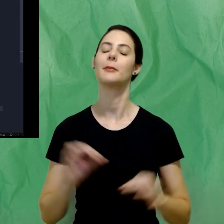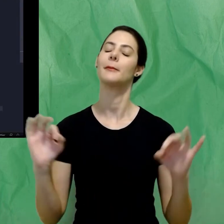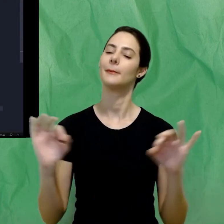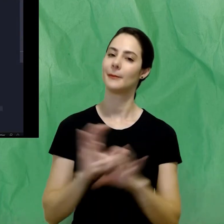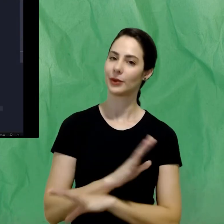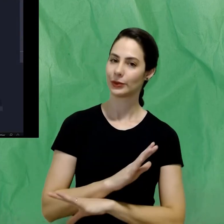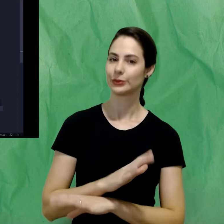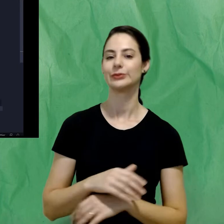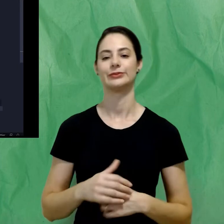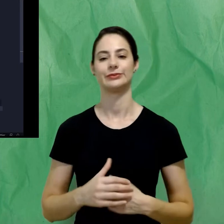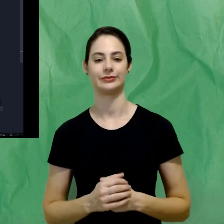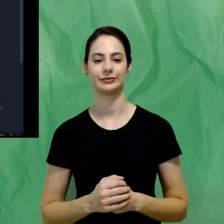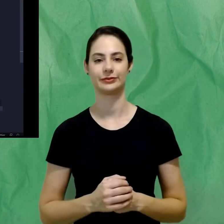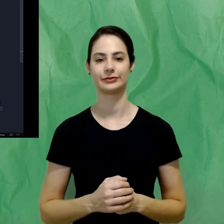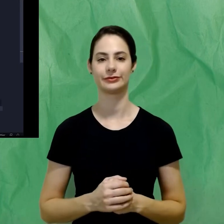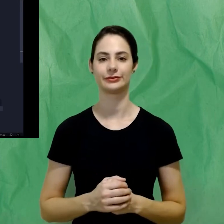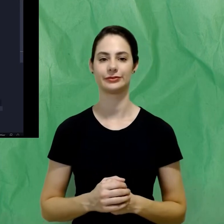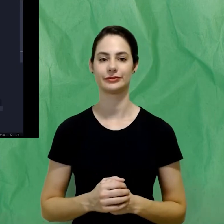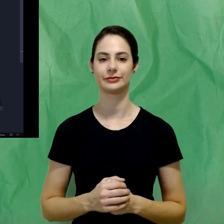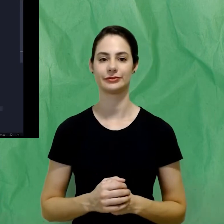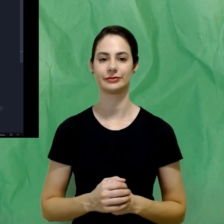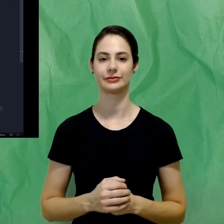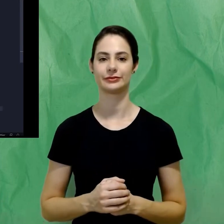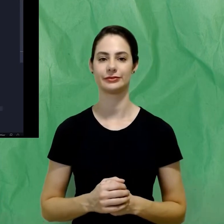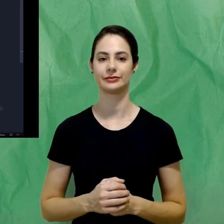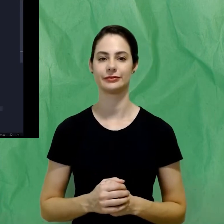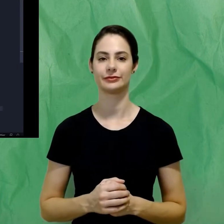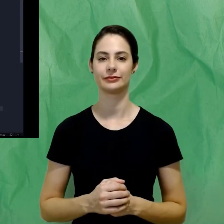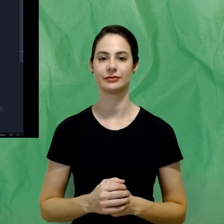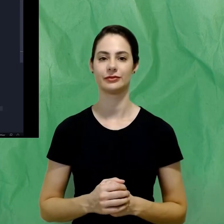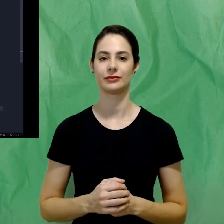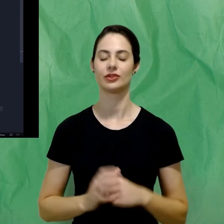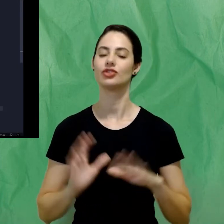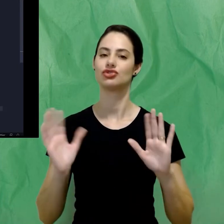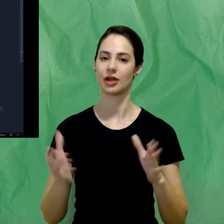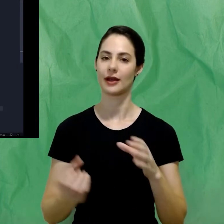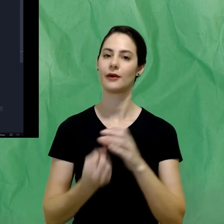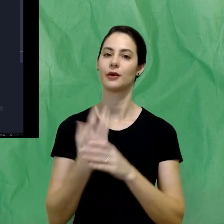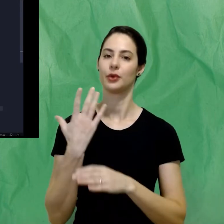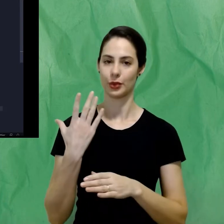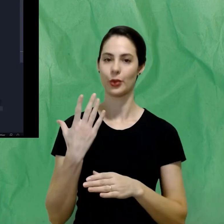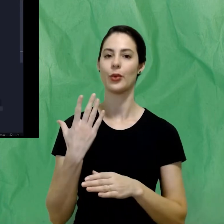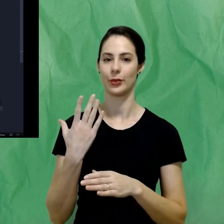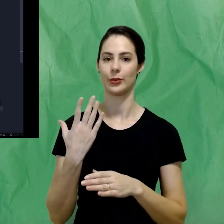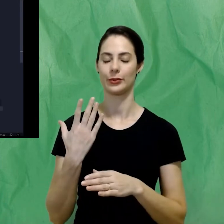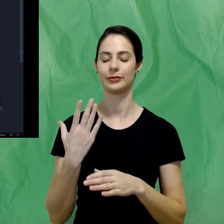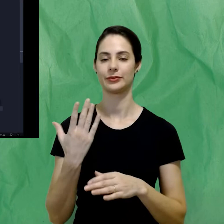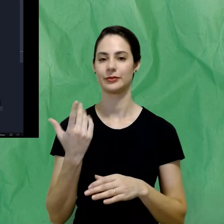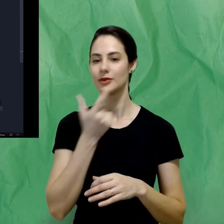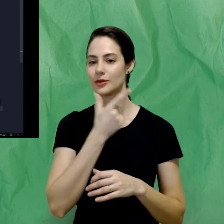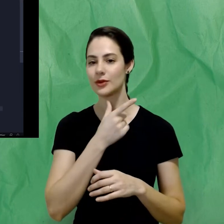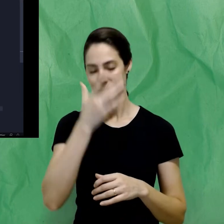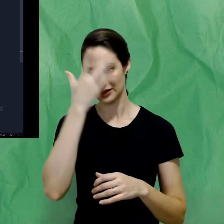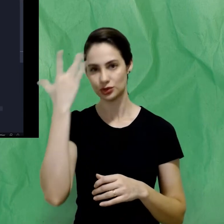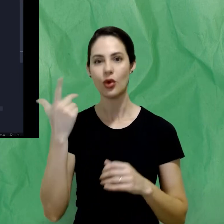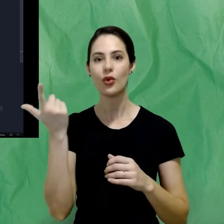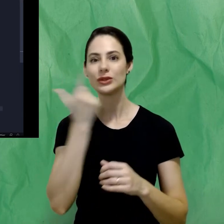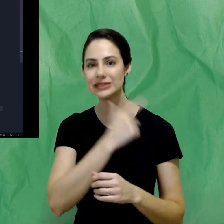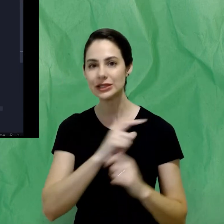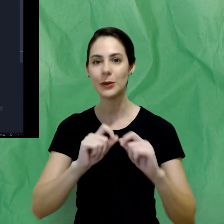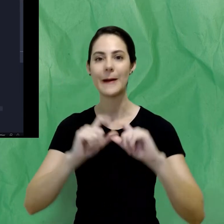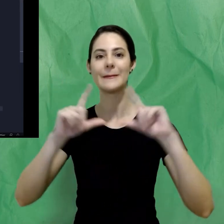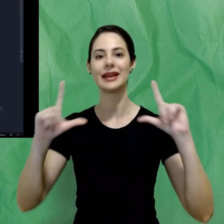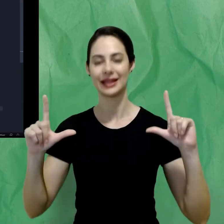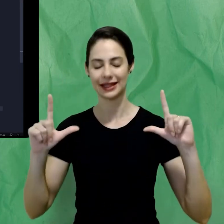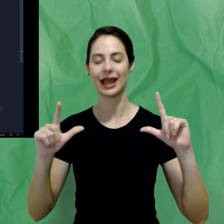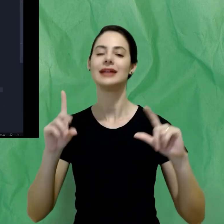Pronto, dessa maneira aqui eu acabei de assim que ele criar a função, que assim que ele conseguir abrir o arquivo, ele vai pegar os dados